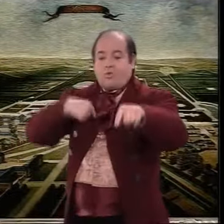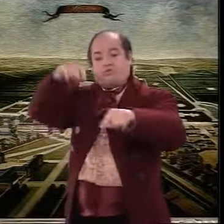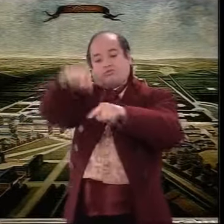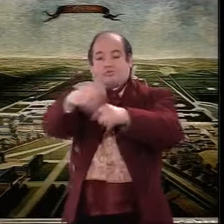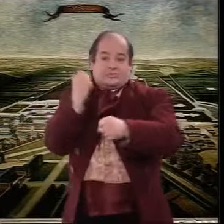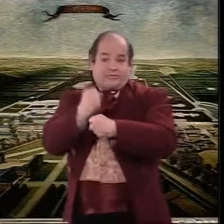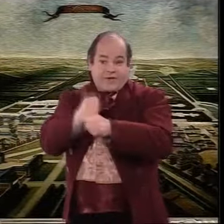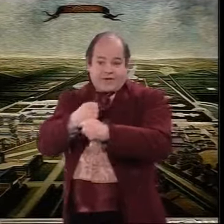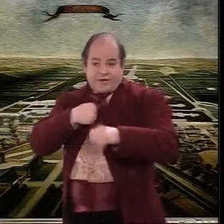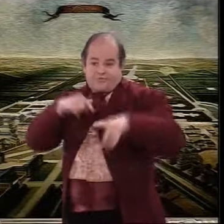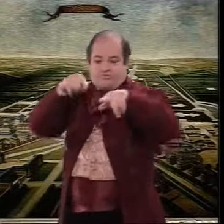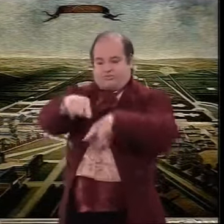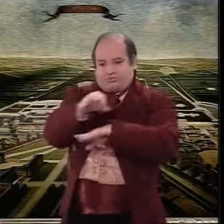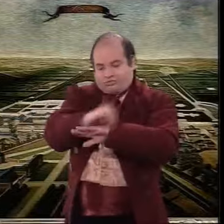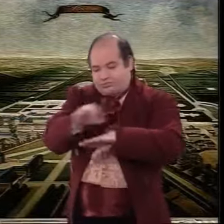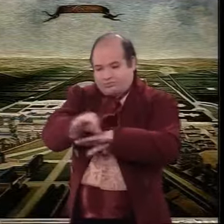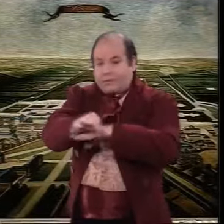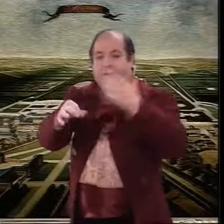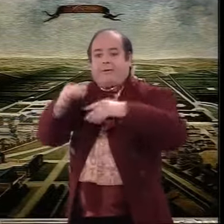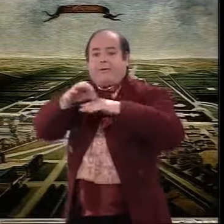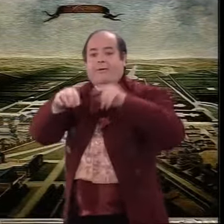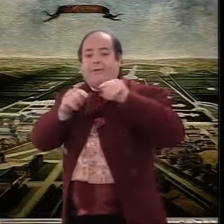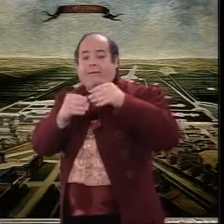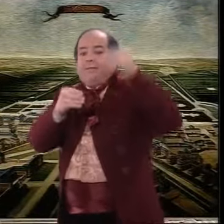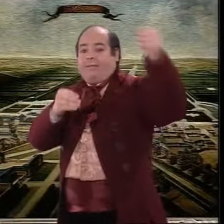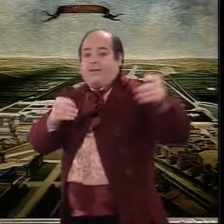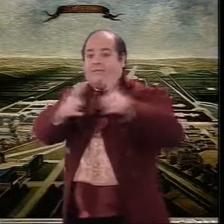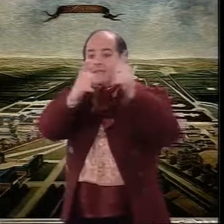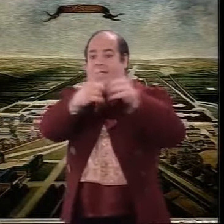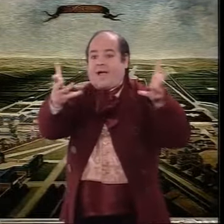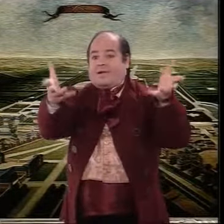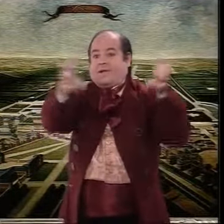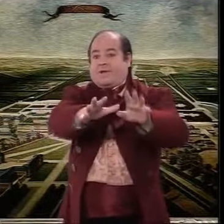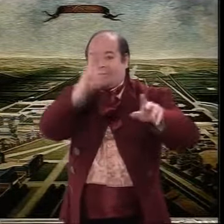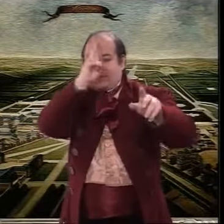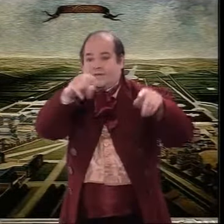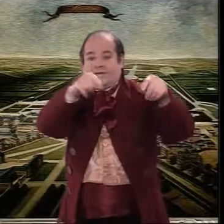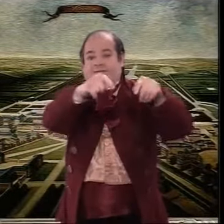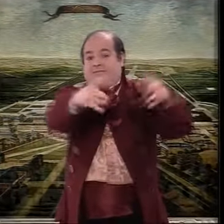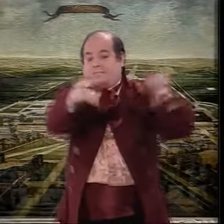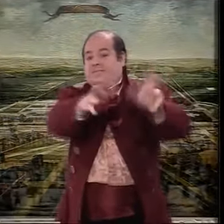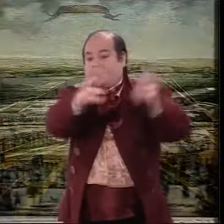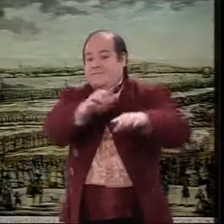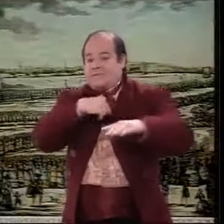Ce qui me pousse à me rendre à Versailles est un mélange de curiosité et d'admiration pour ce roi qui vient de rencontrer ses représentants, leur parler enfin.